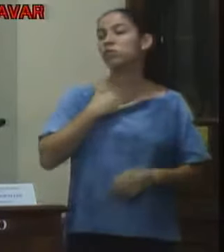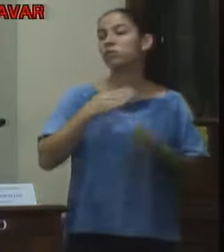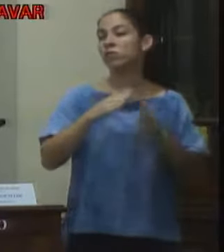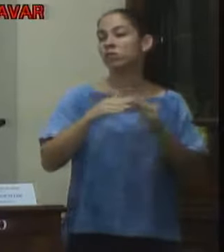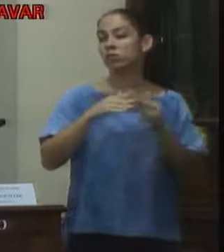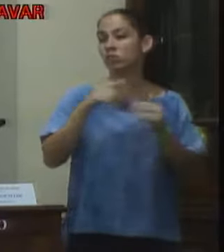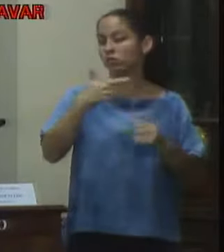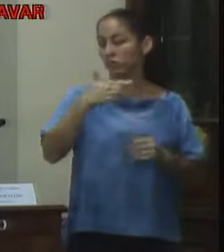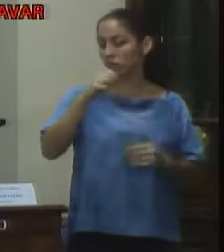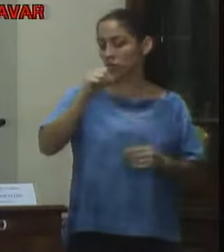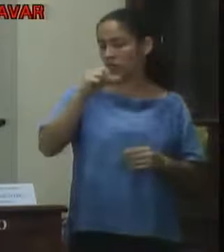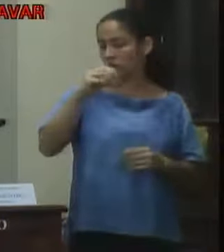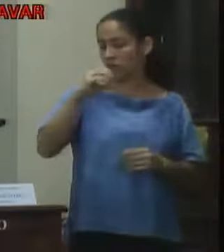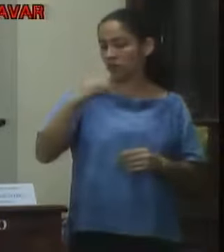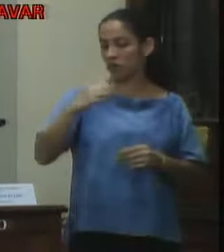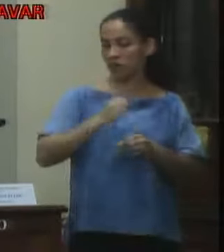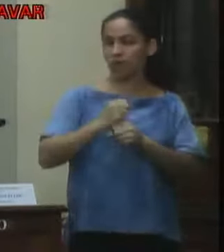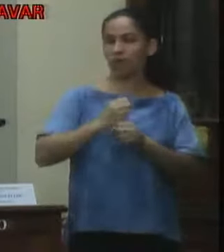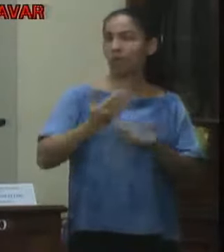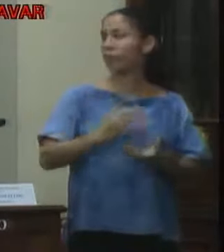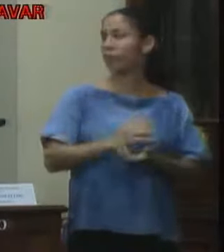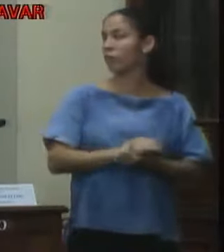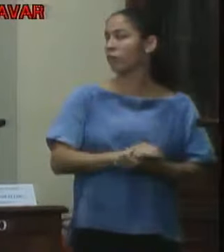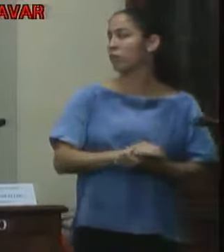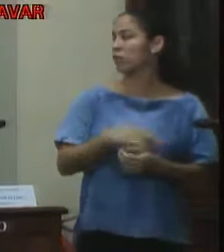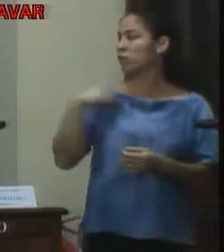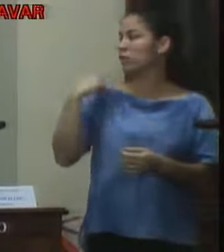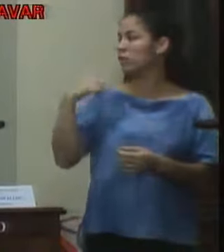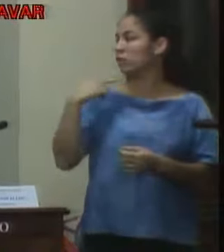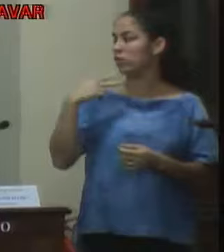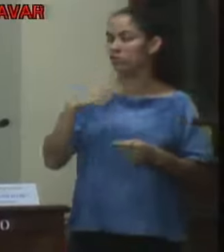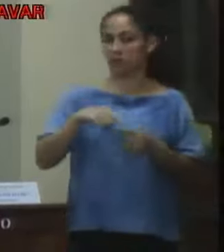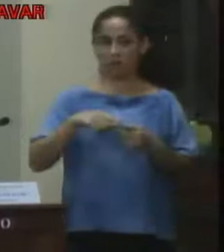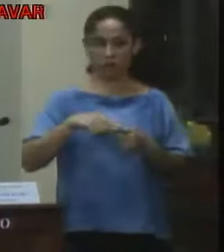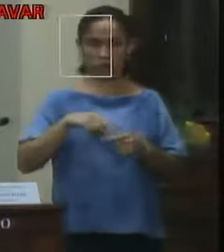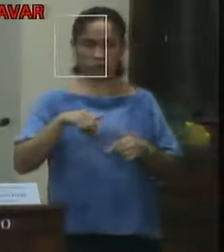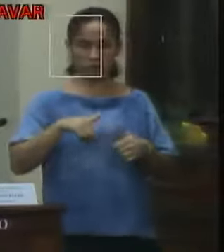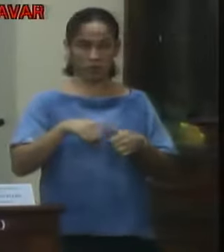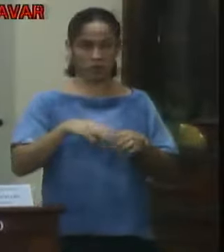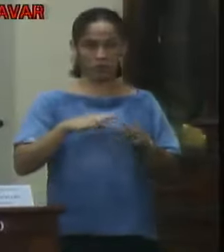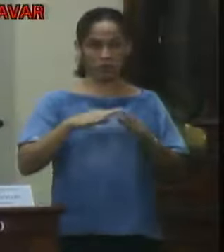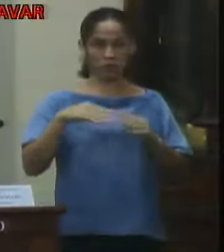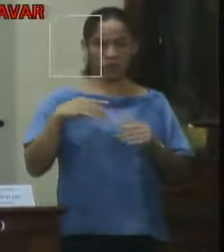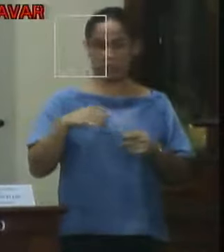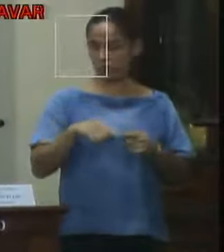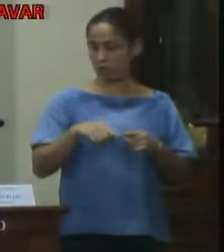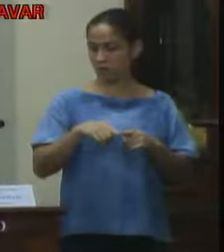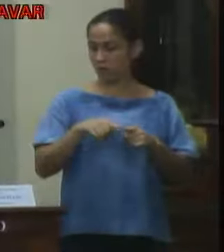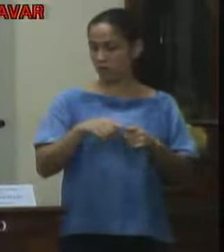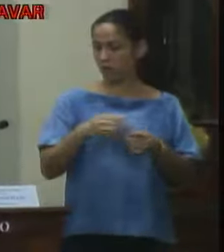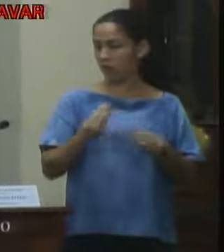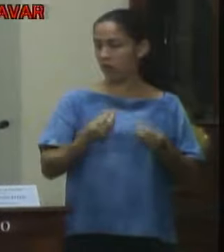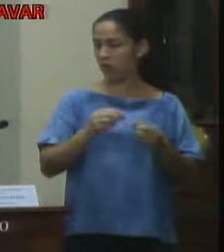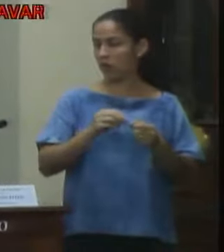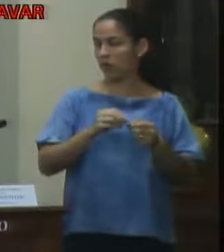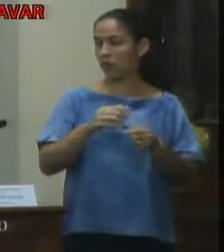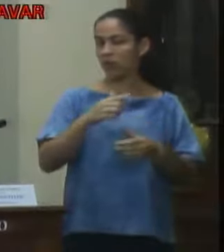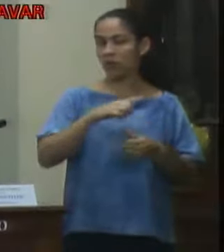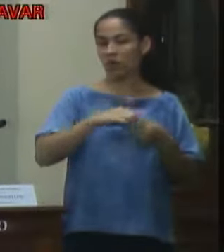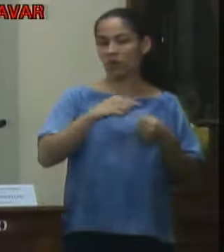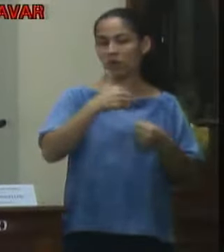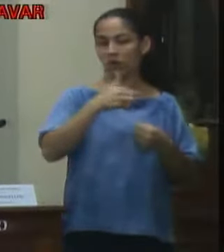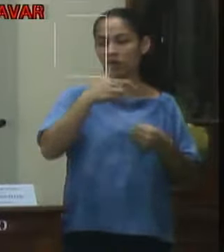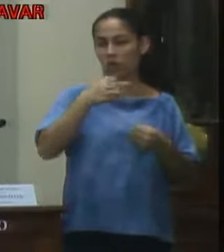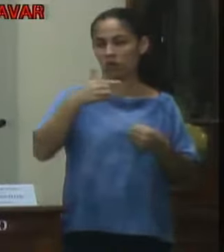Indicação número 280, de 2018. O vereador signatário com assento nesta Casa Legislativa e no uso da atribuição que lhe confere o artigo